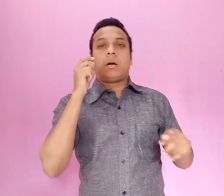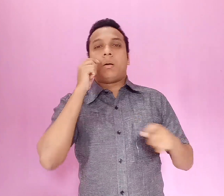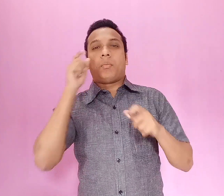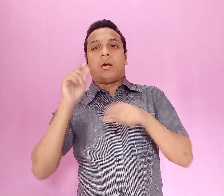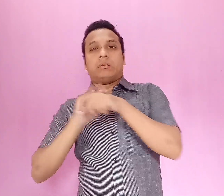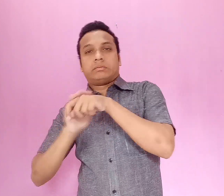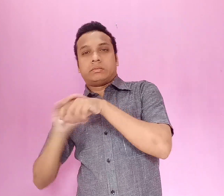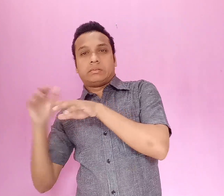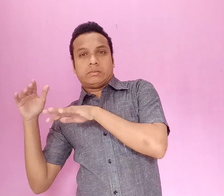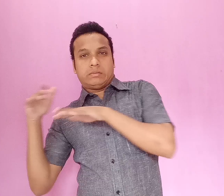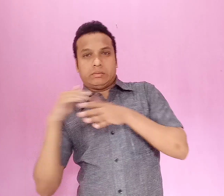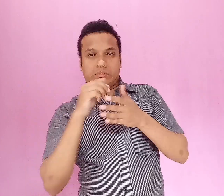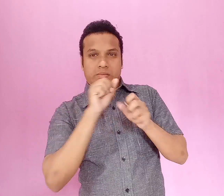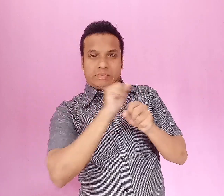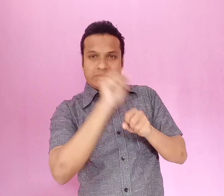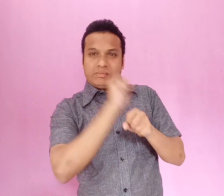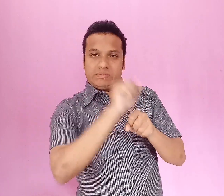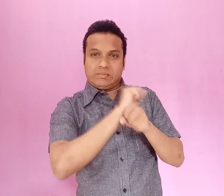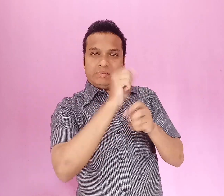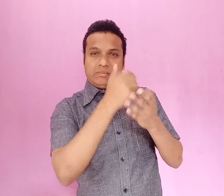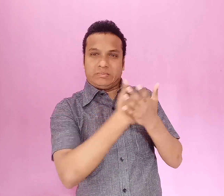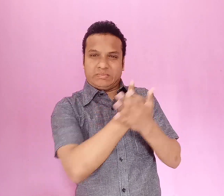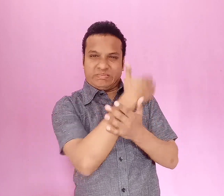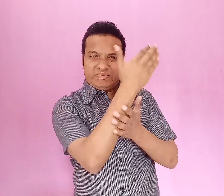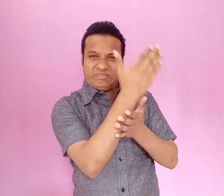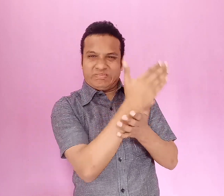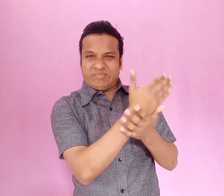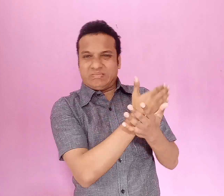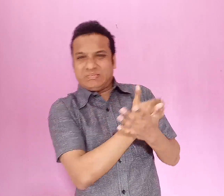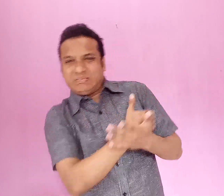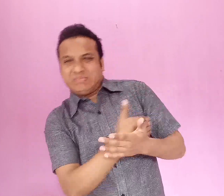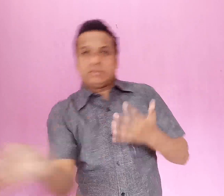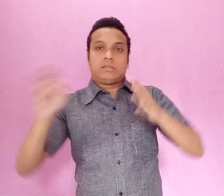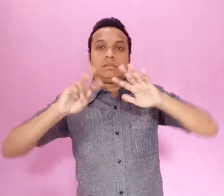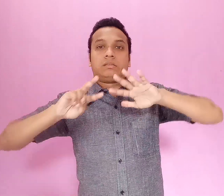हैं कुछ तो ना कुछ होगा कोई ये बिल्कुल कुछ काम काम कर रही है,